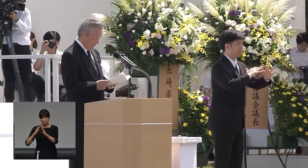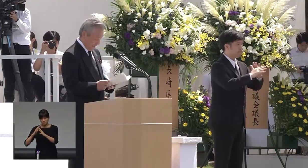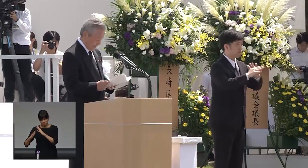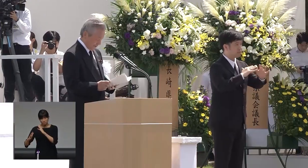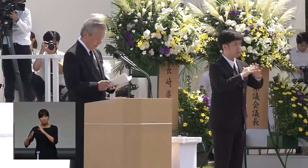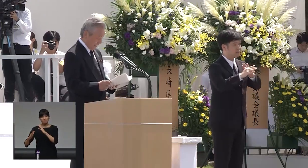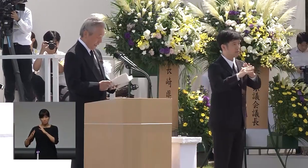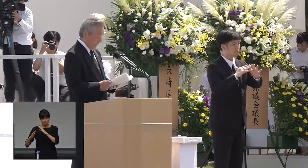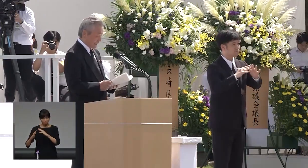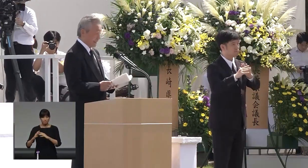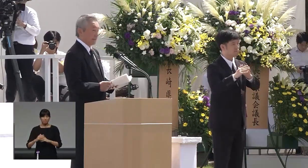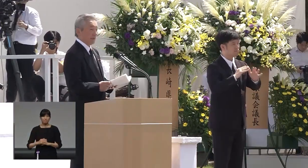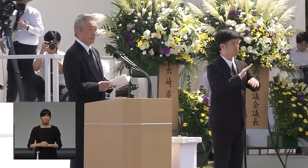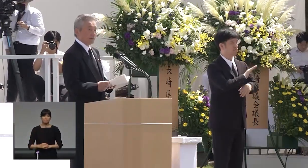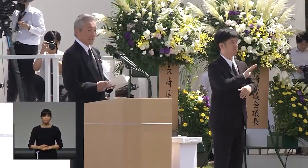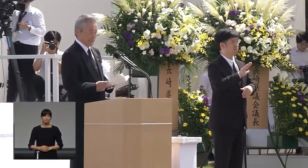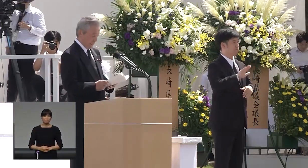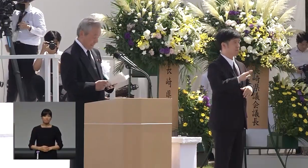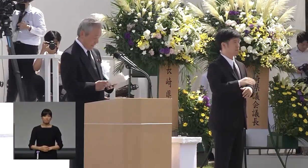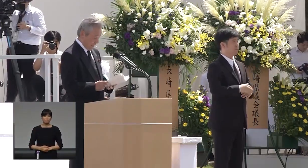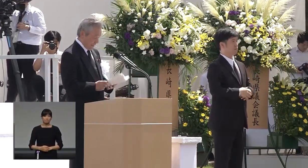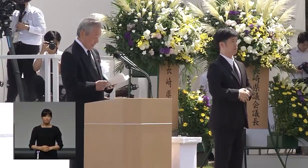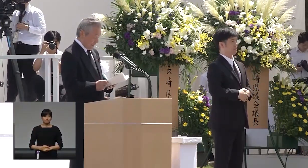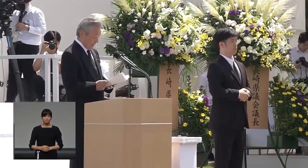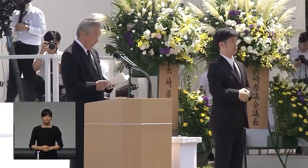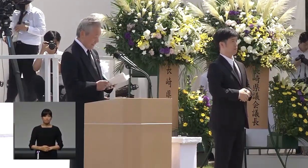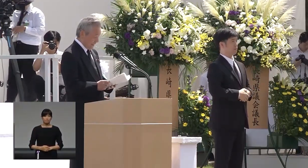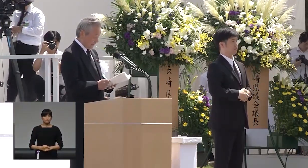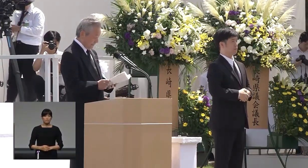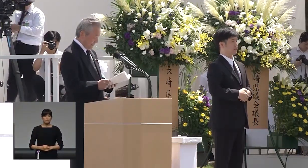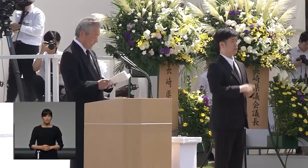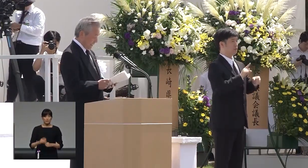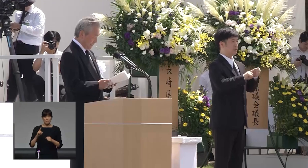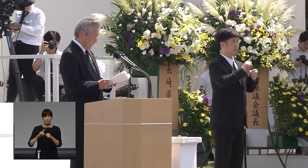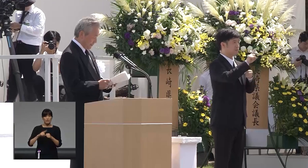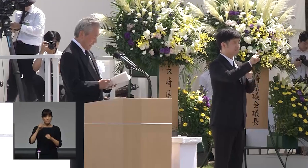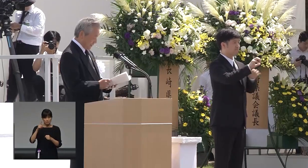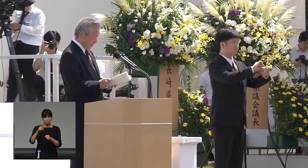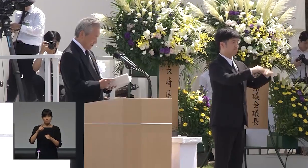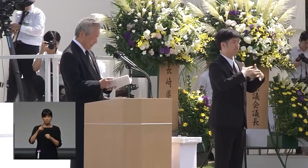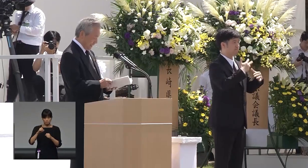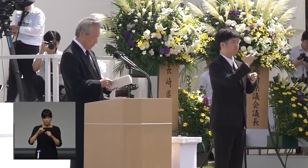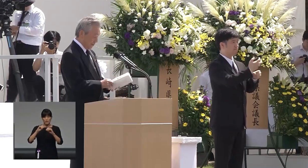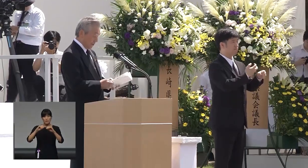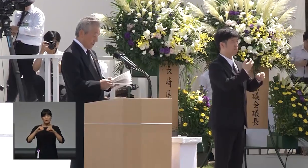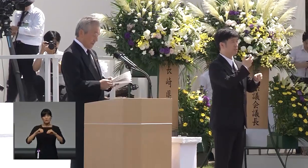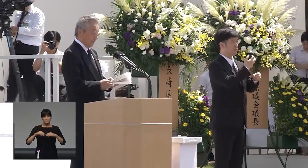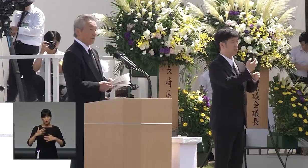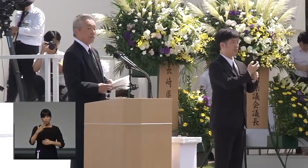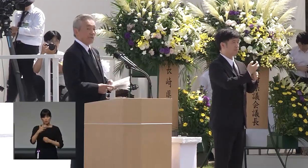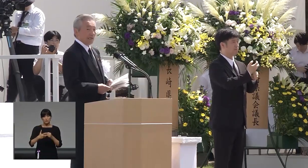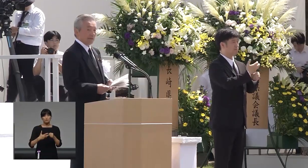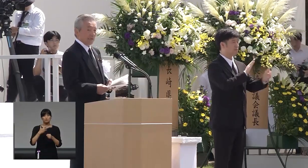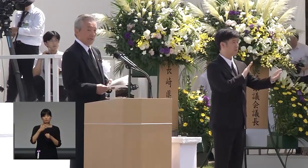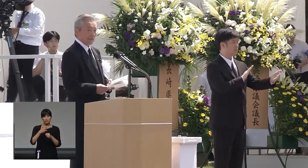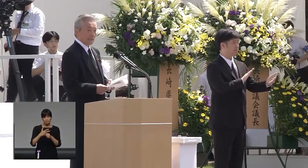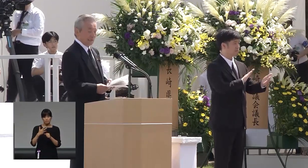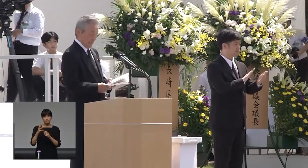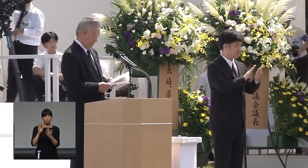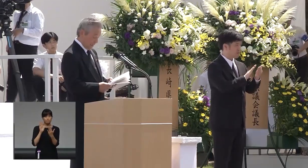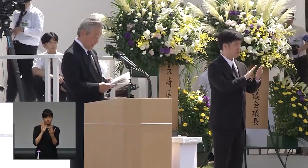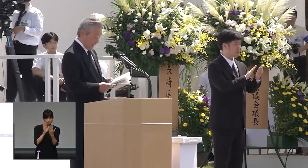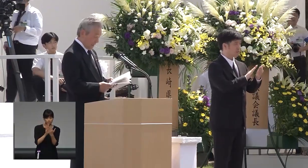各地で繰り返されております来年被爆80年を迎える